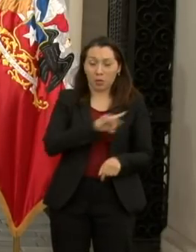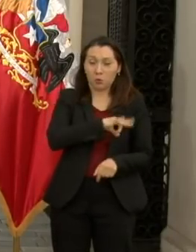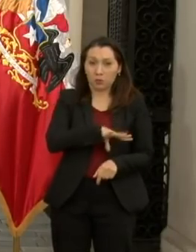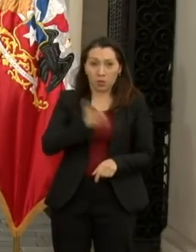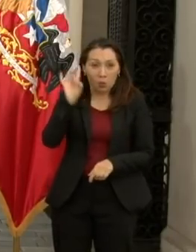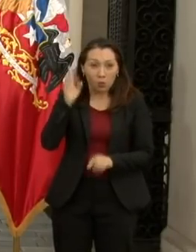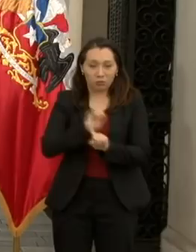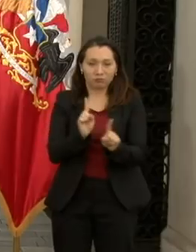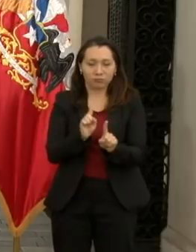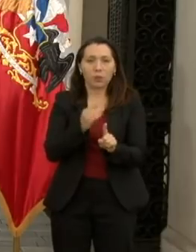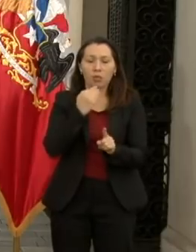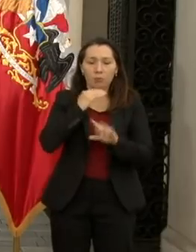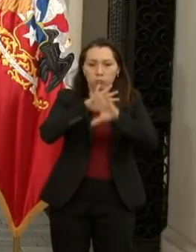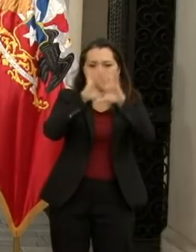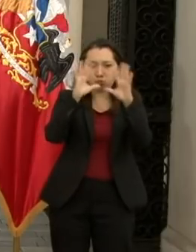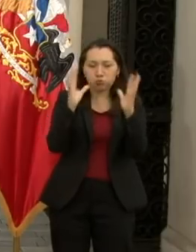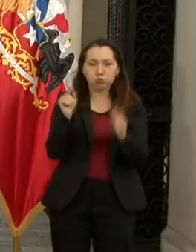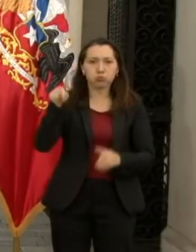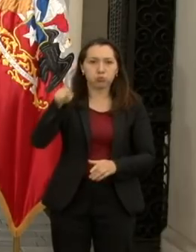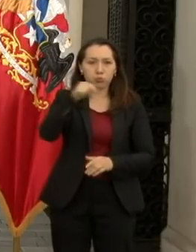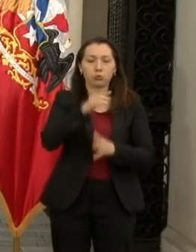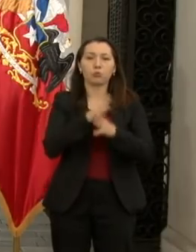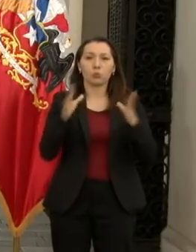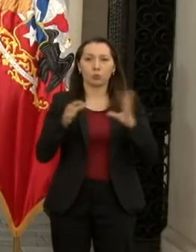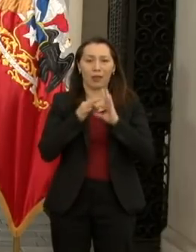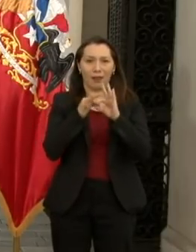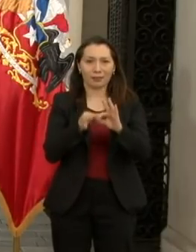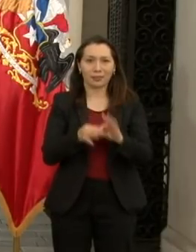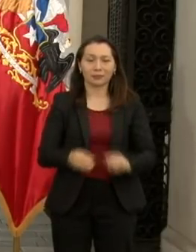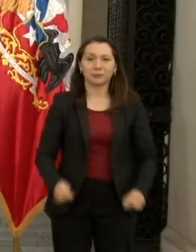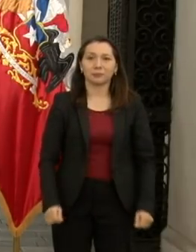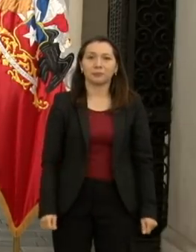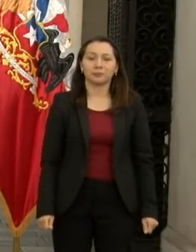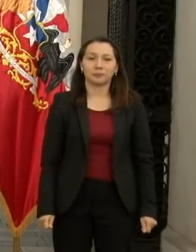Chile, en el mundo entero. Muchas gracias.